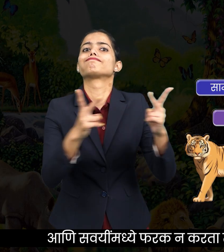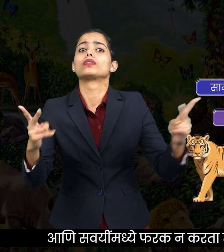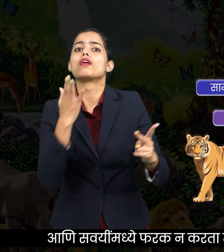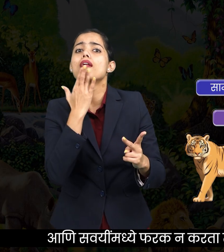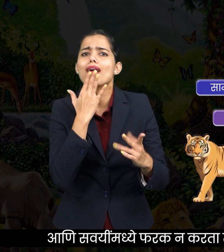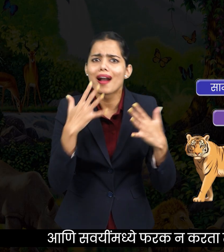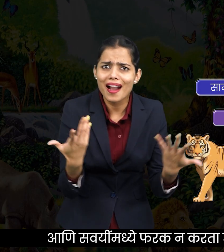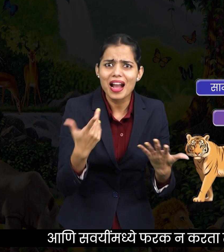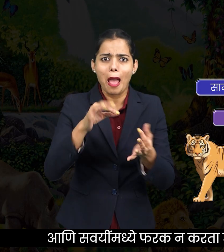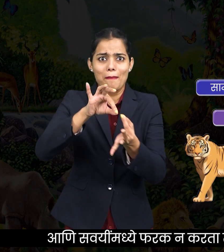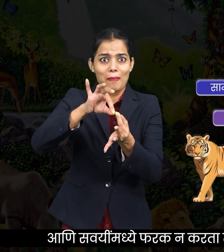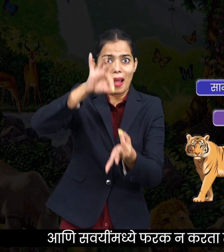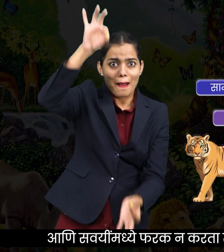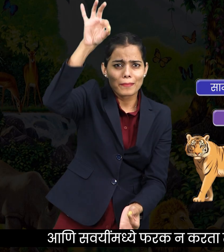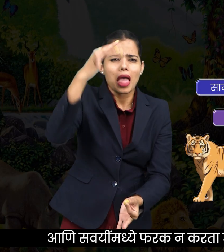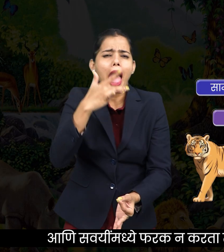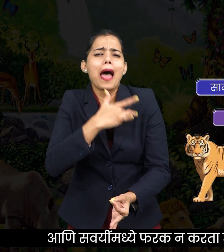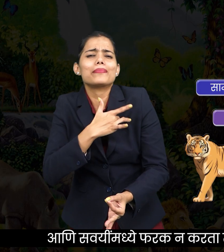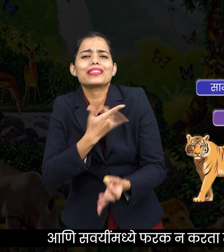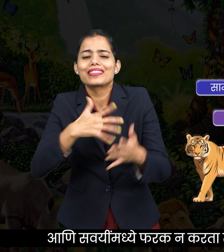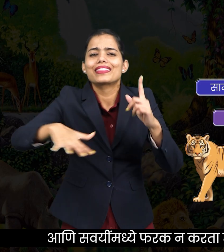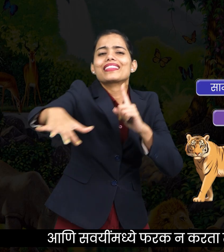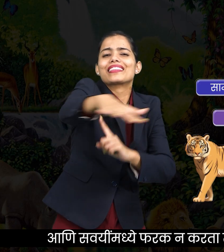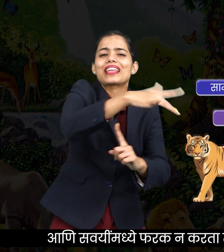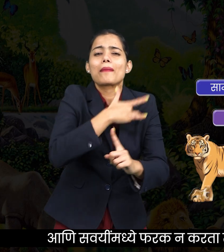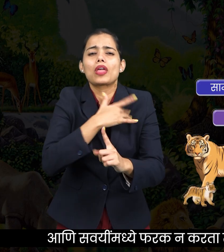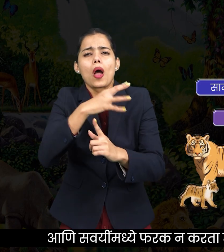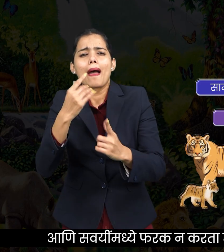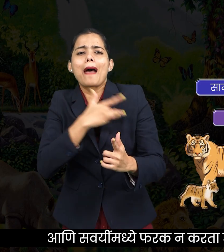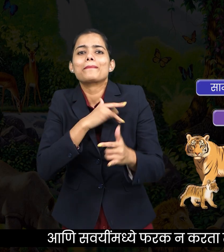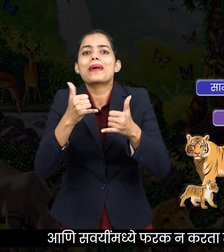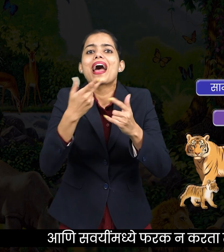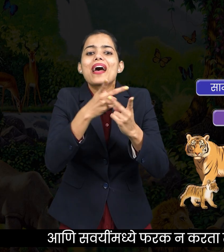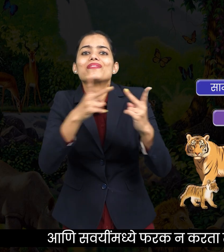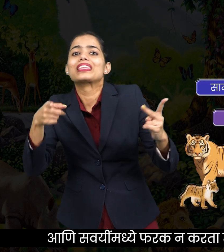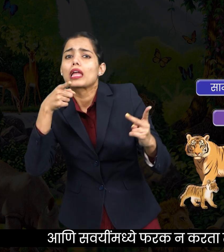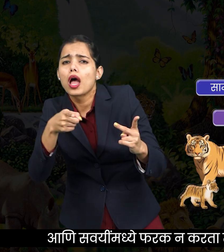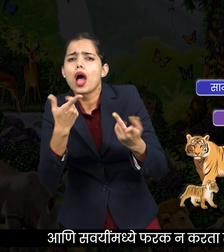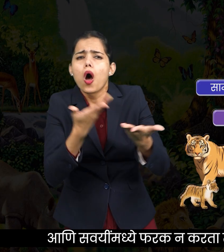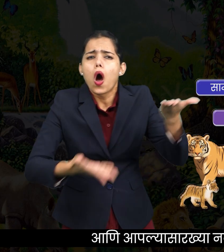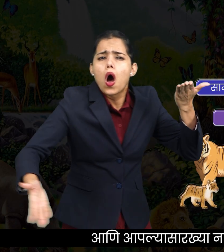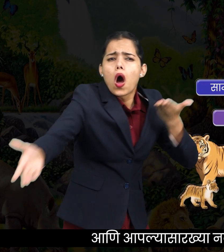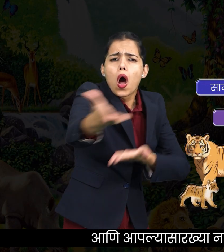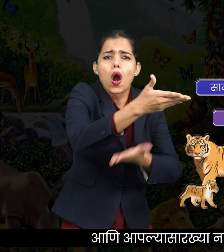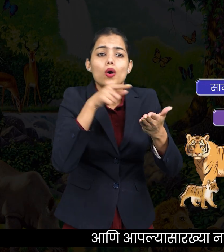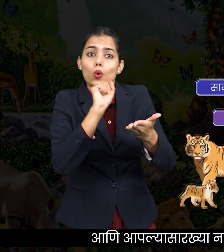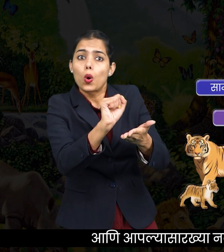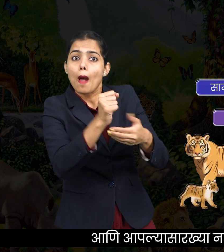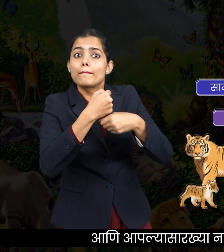आणि सवयींमध्ये फरक न करता ते आपापसात पुनरुत्पादन करू शकतात